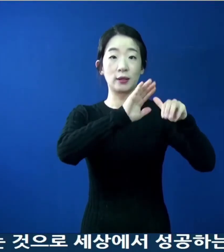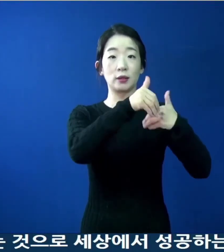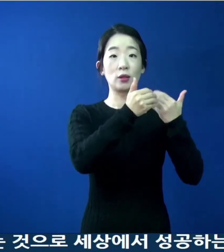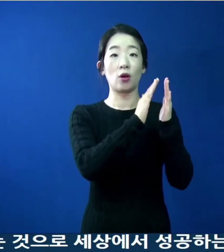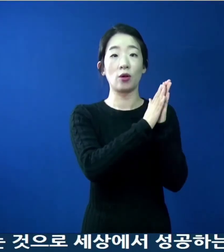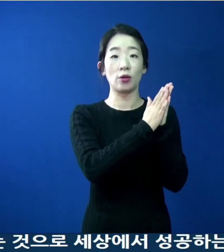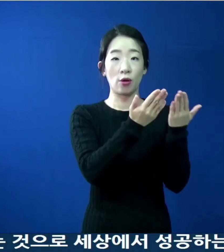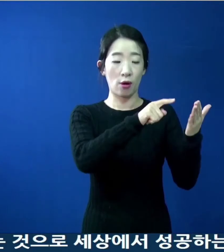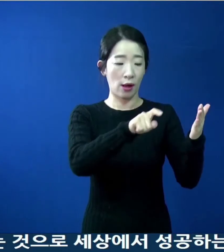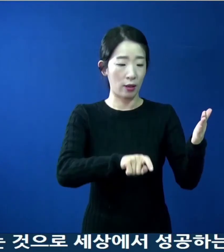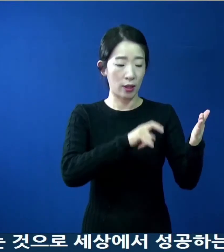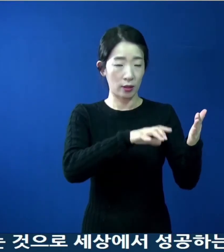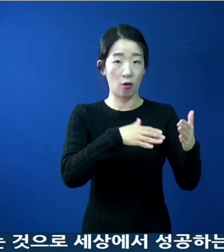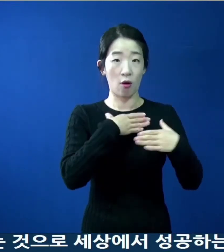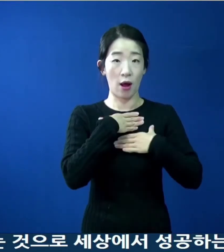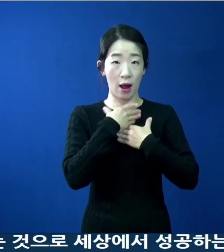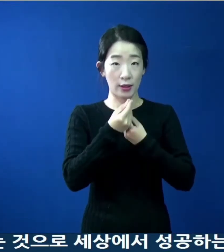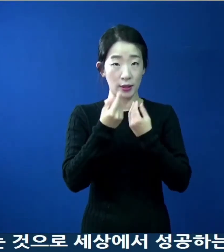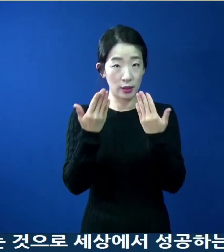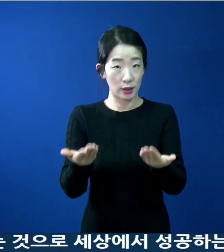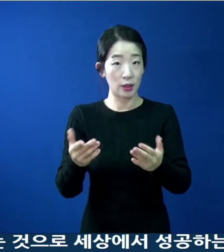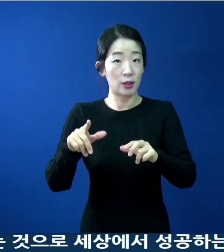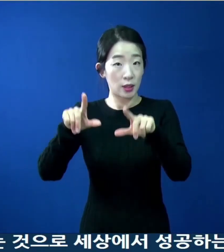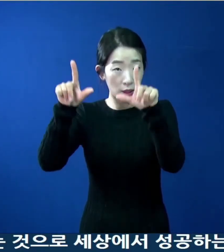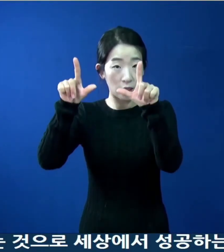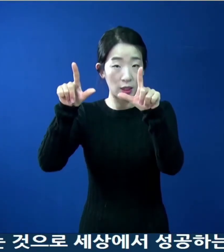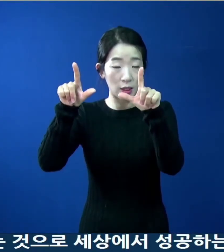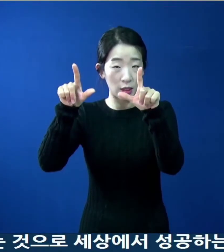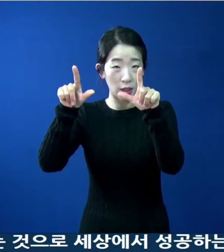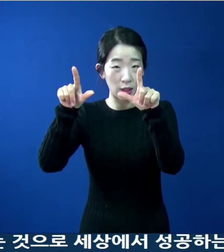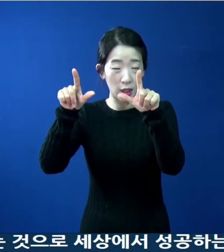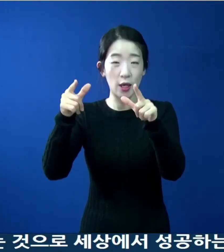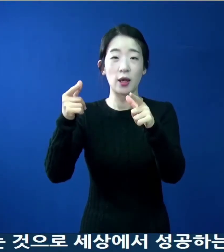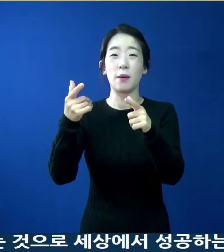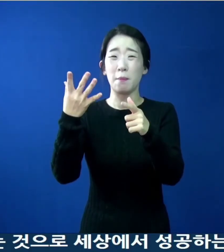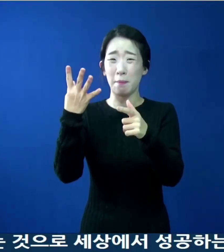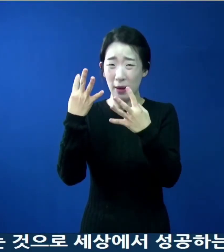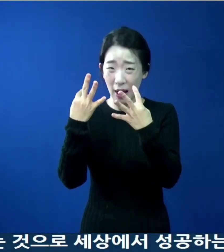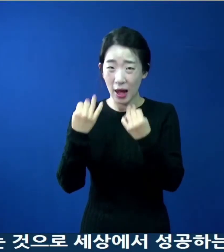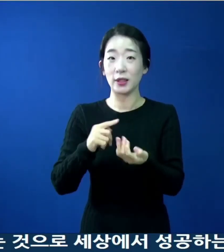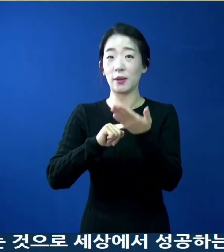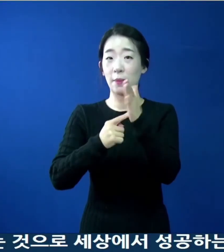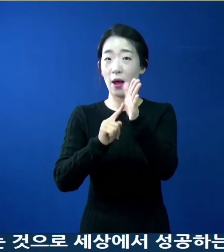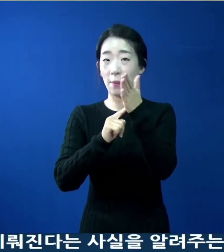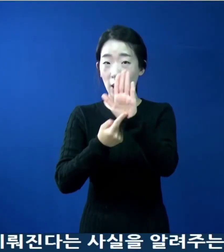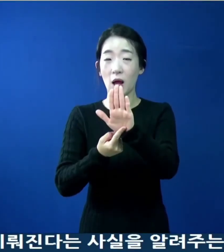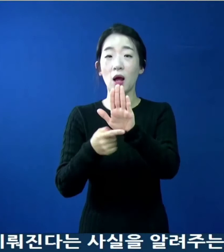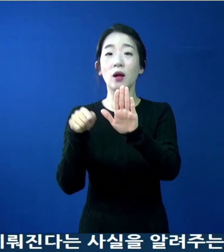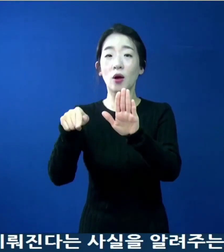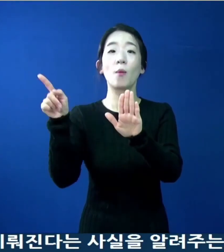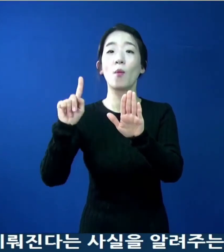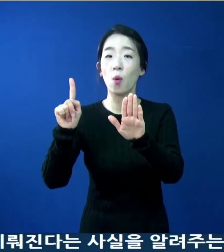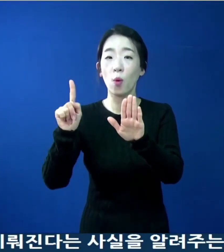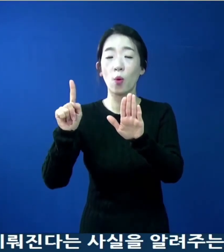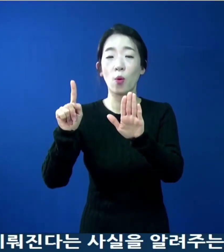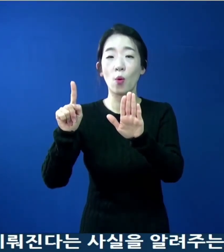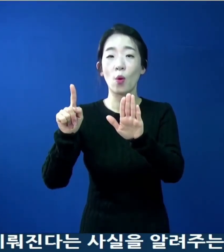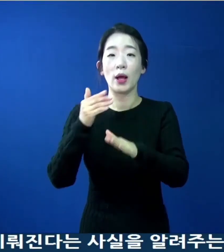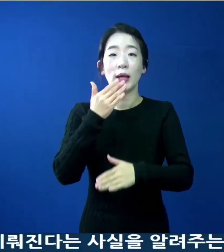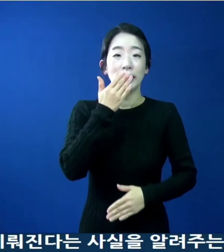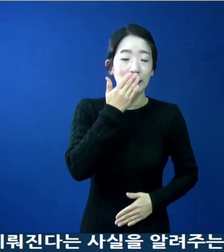안식에 대한 강조가 가장 많이 나왔던 그 기간이 언제냐면 이스라엘